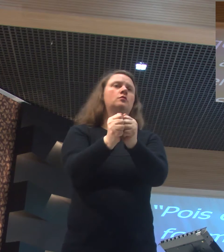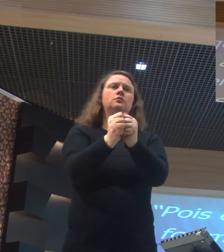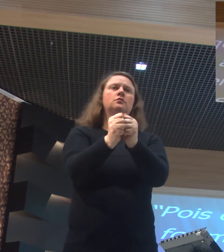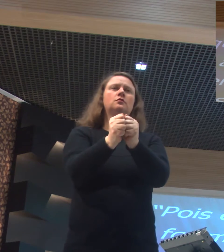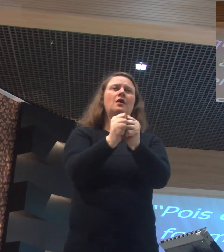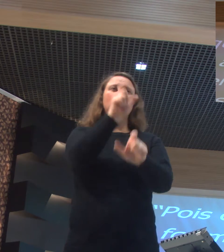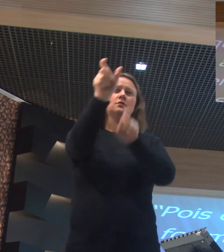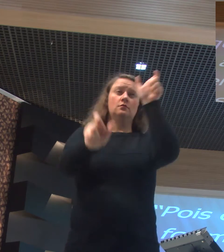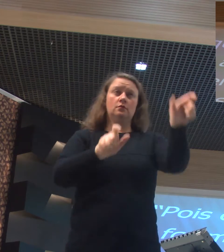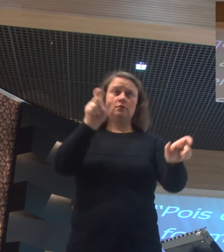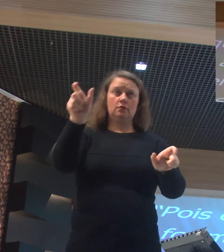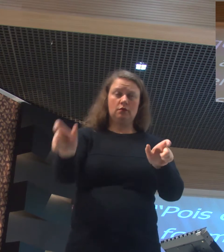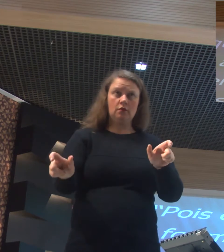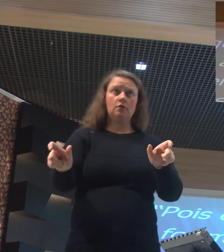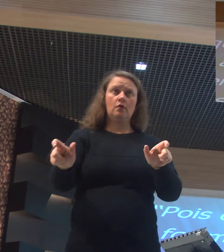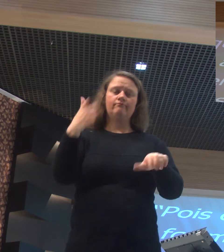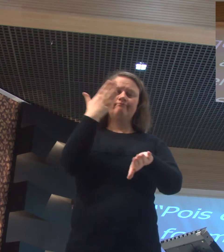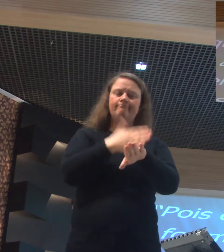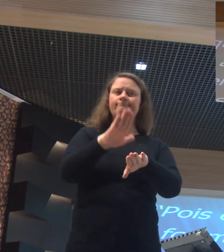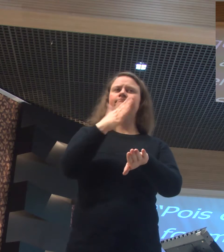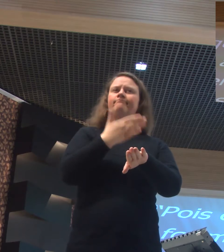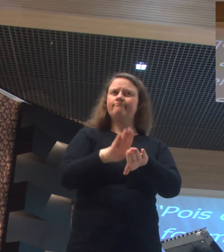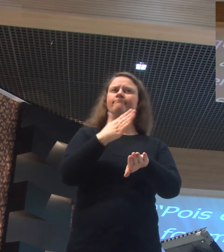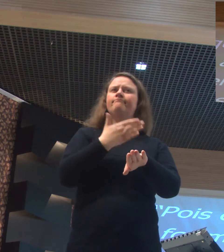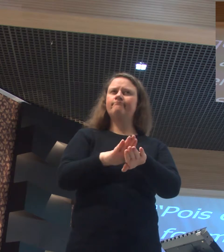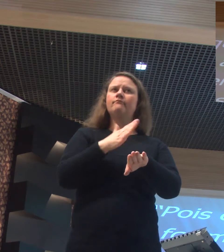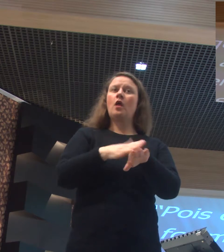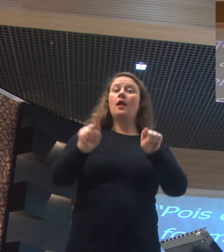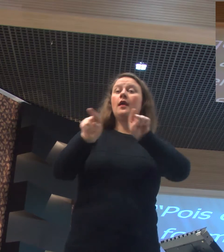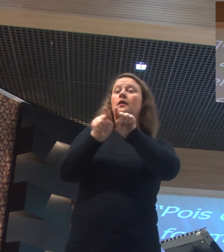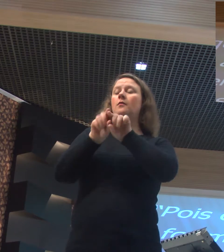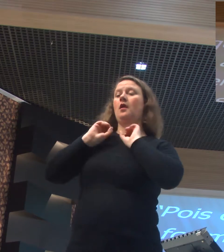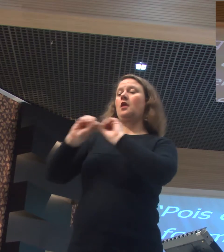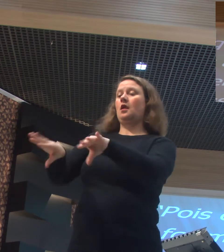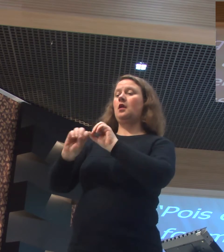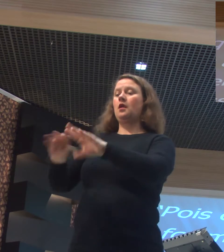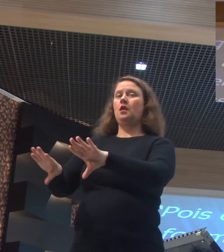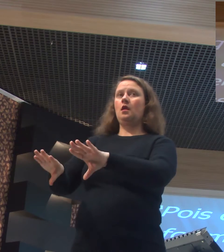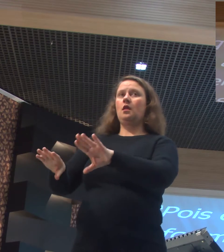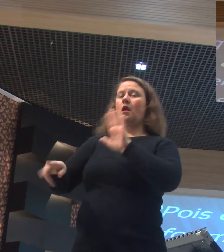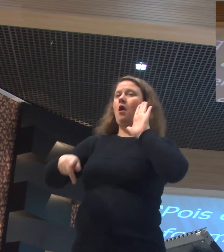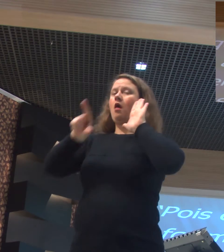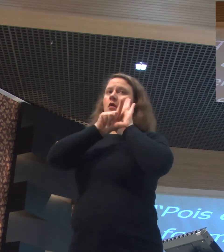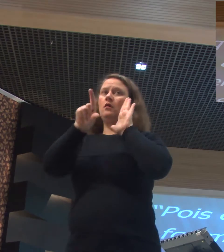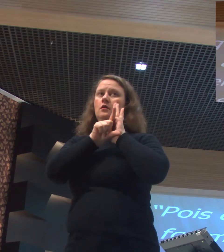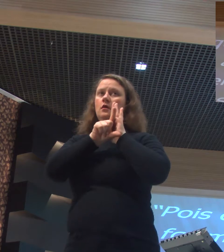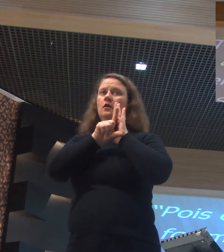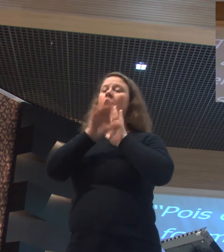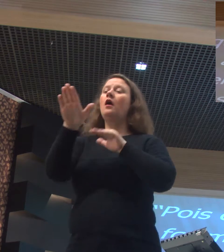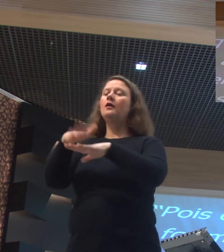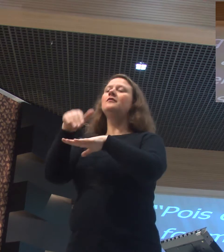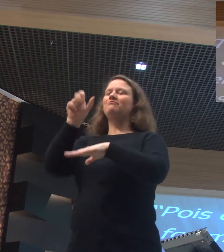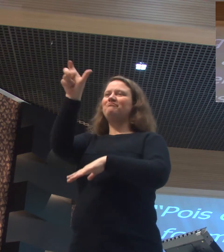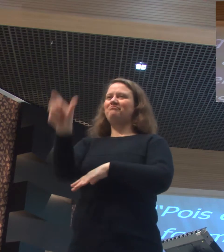dos céus. Mas todo aquele que praticar e ensinar estes mandamentos será chamado grande